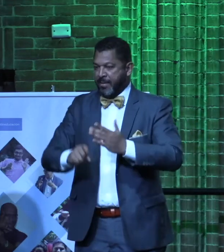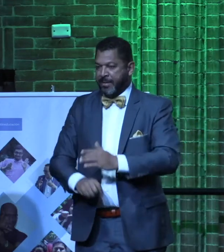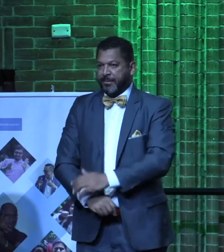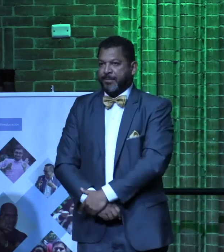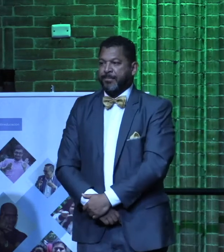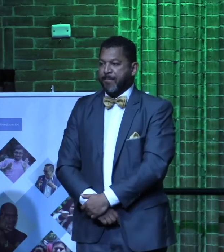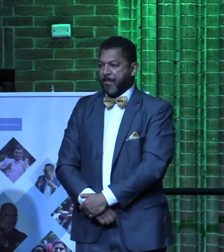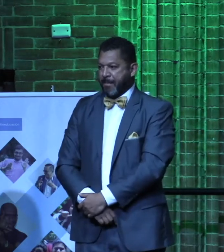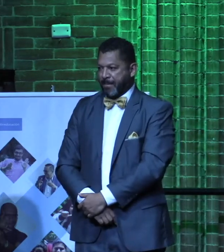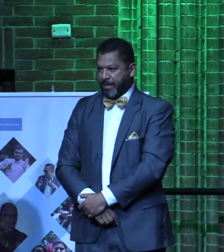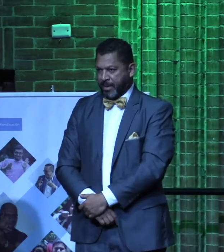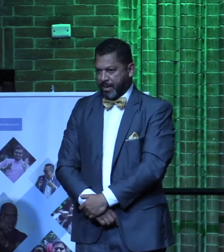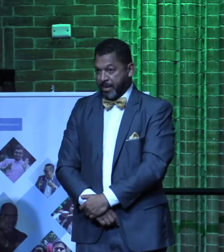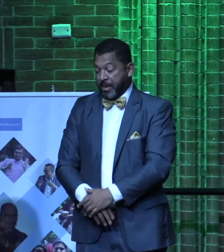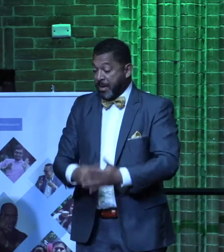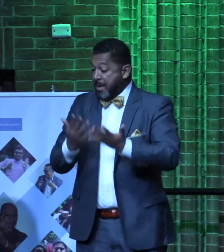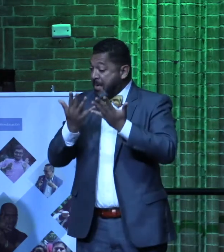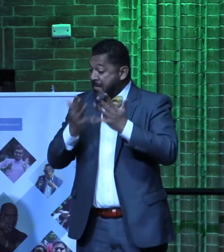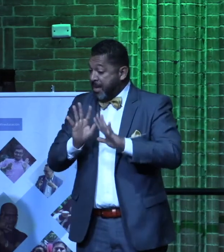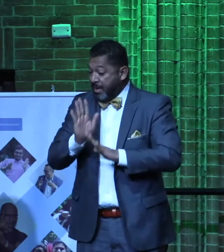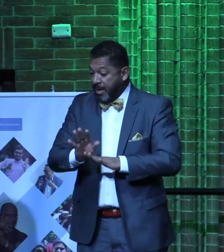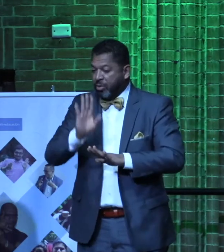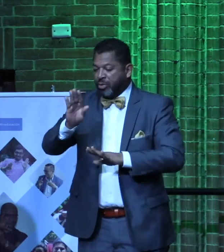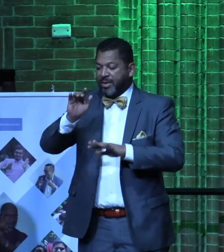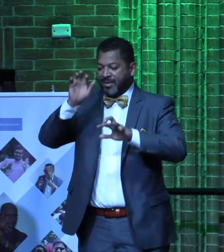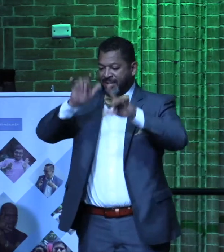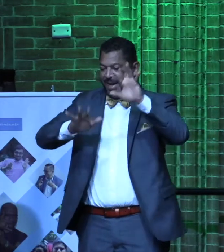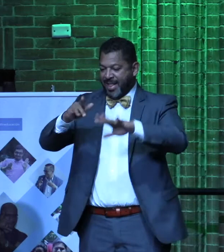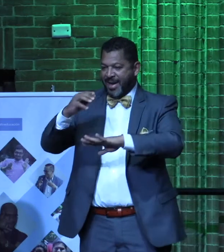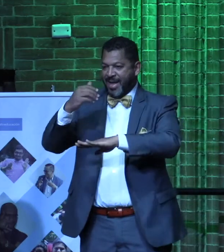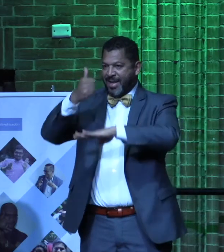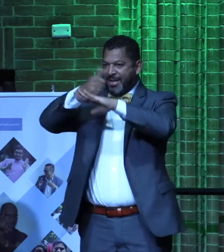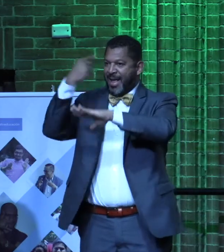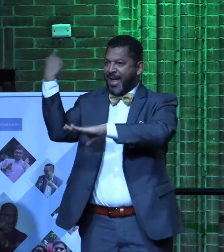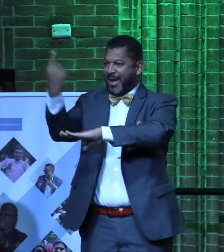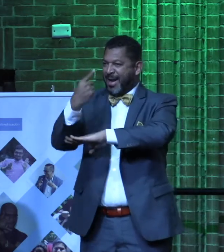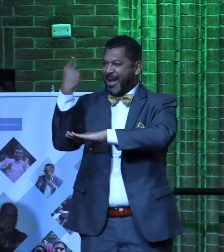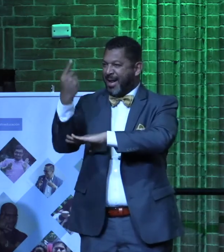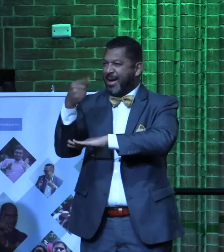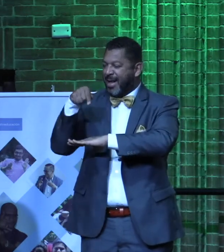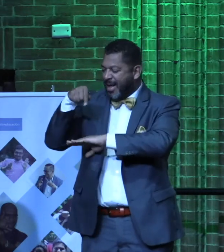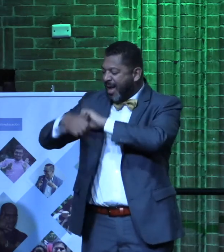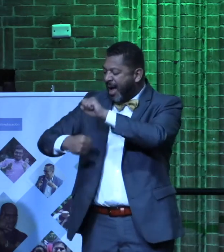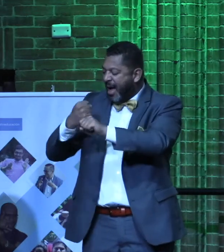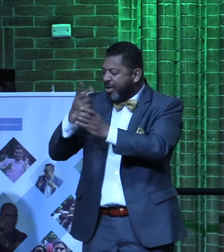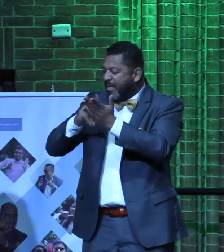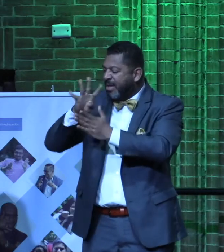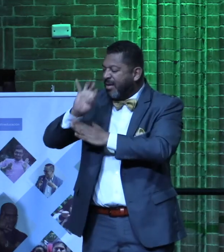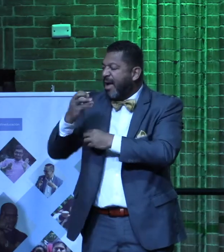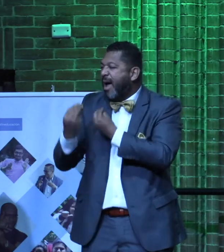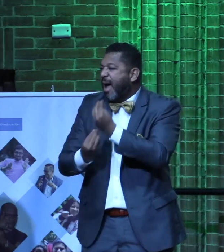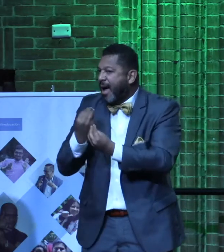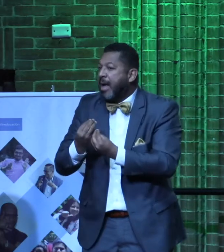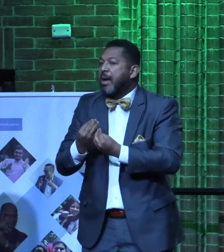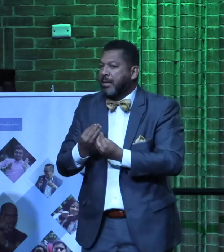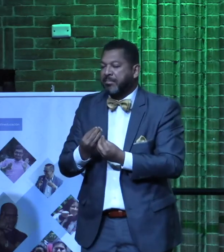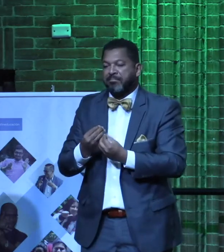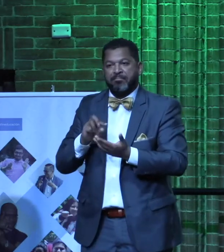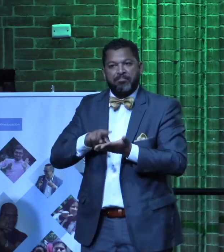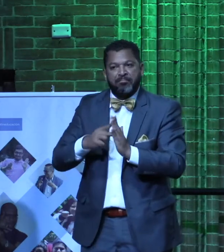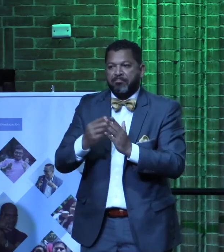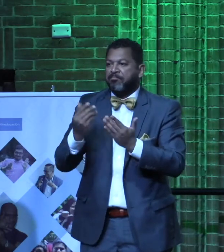siguiente. Finalmente, frente a Secretaría General, ¿qué hicimos durante este año? Pues continuar atendiendo